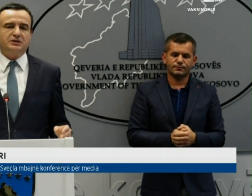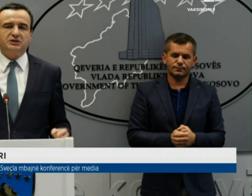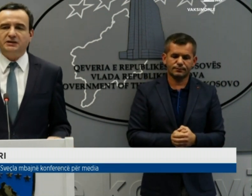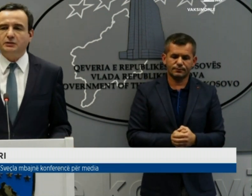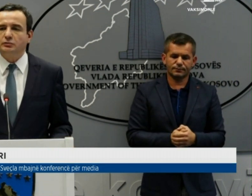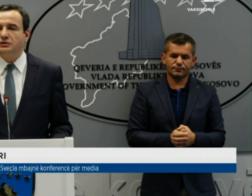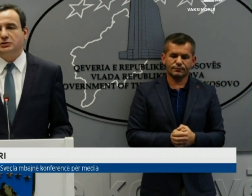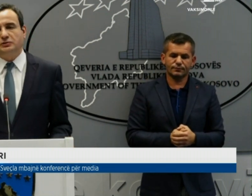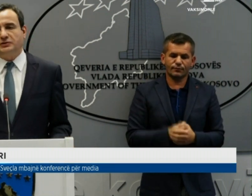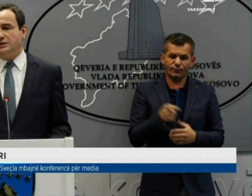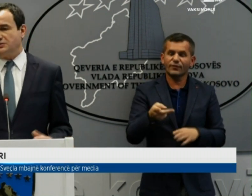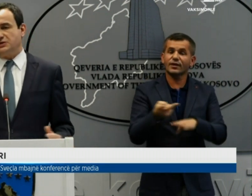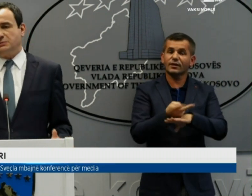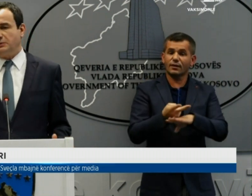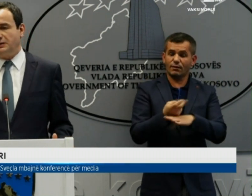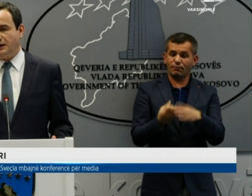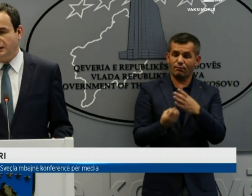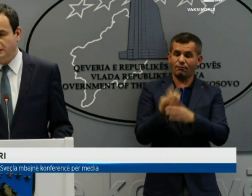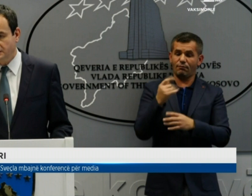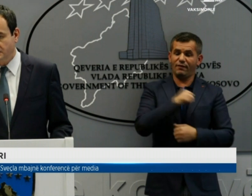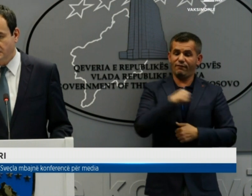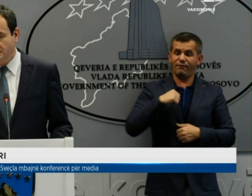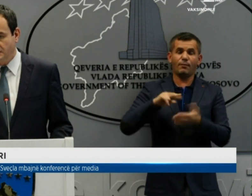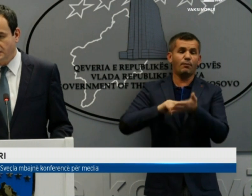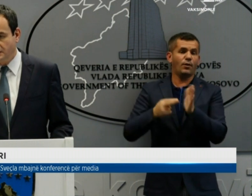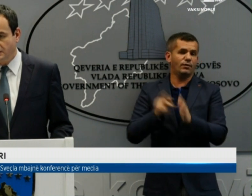Sepse shteti nuk ndërtohet thjesht vesh me politikan.